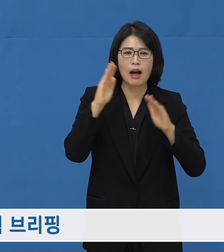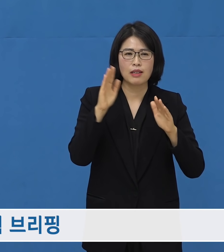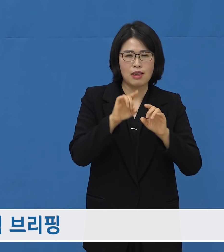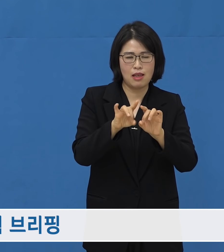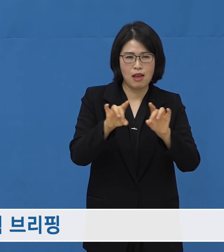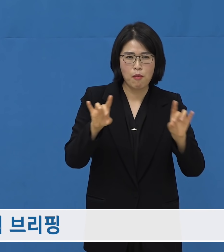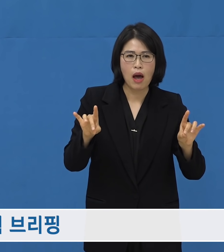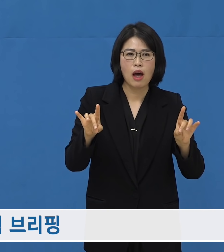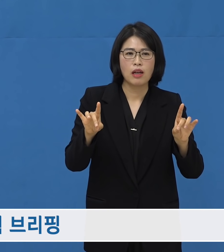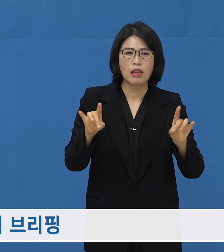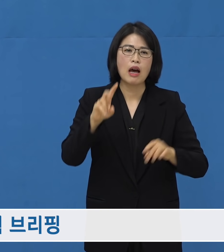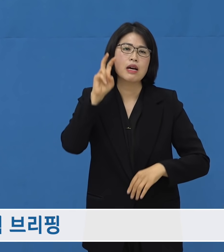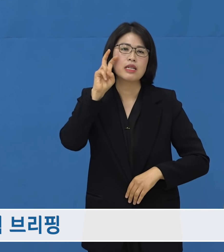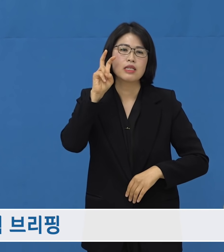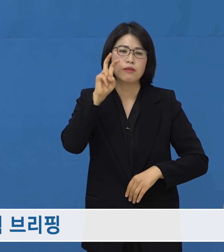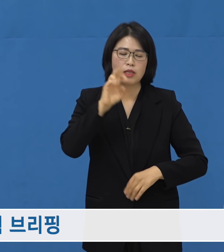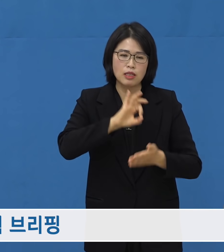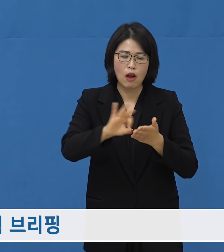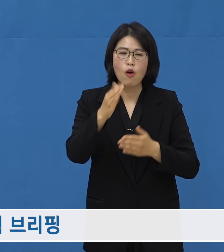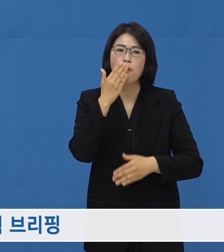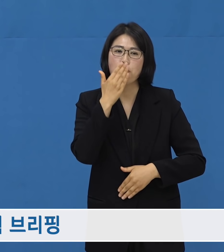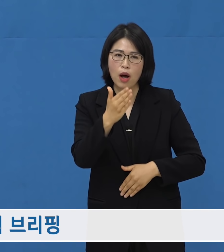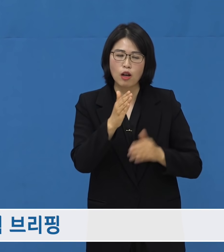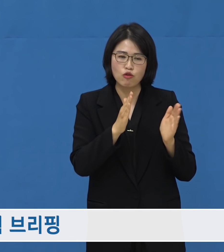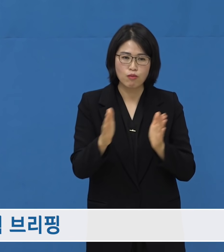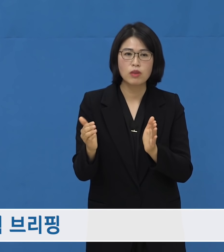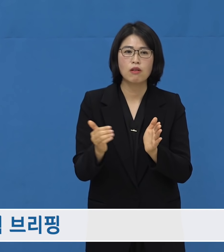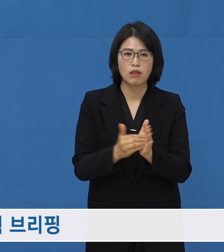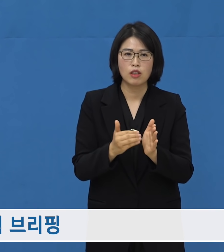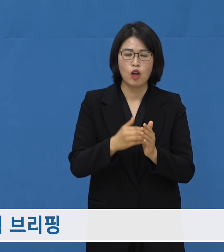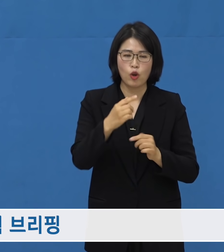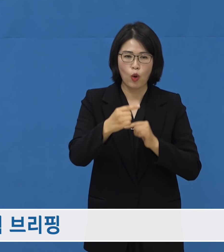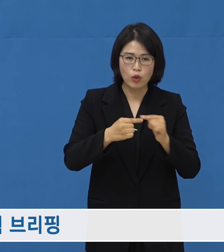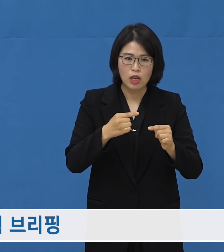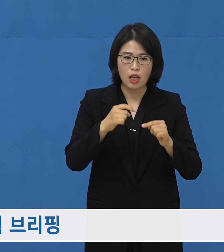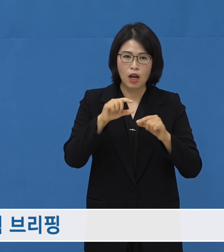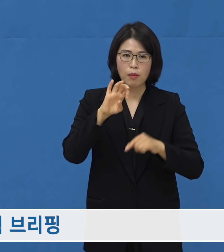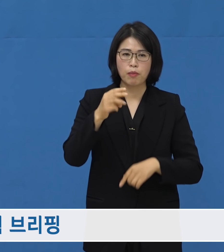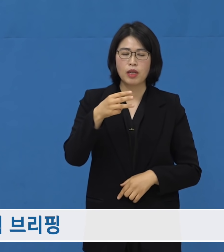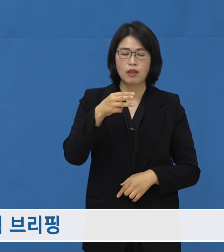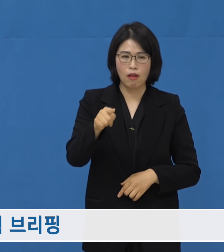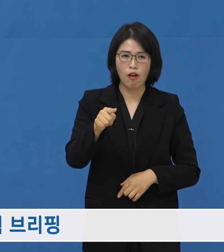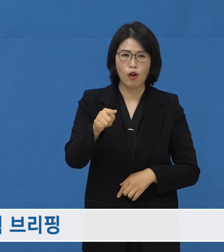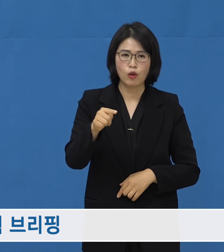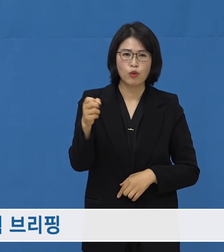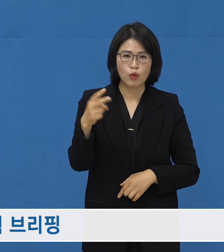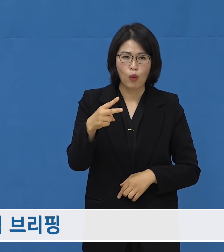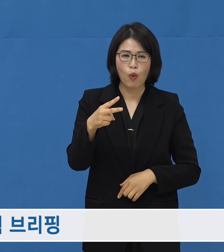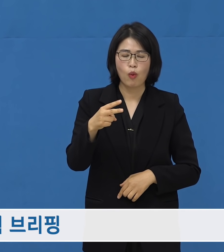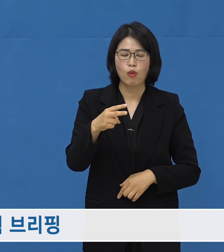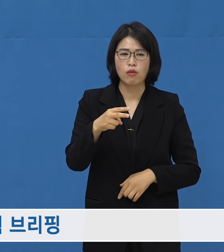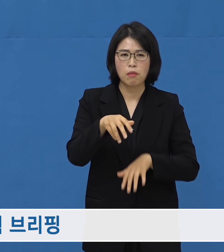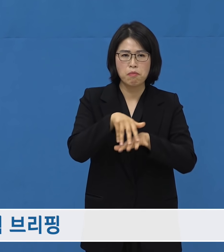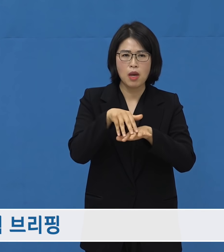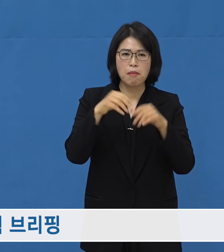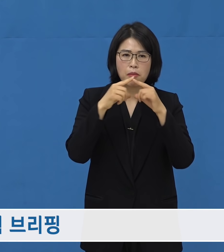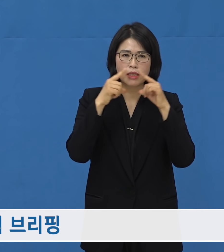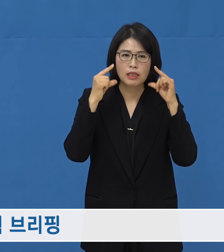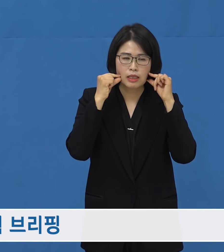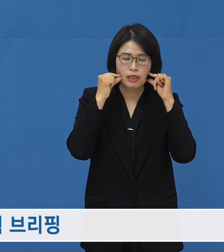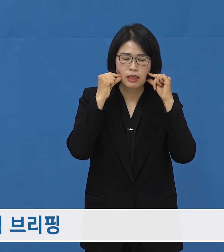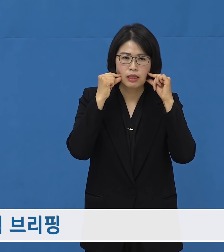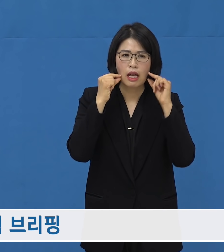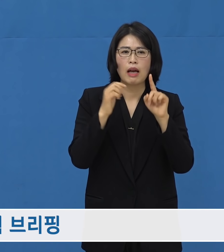21분 상당을 확보했고 교체용 필터 10개를 포함한 면 마스크를 학생당